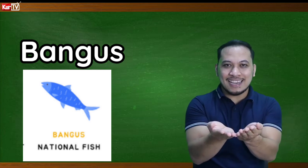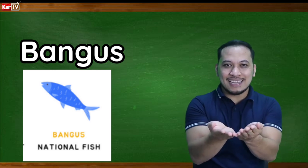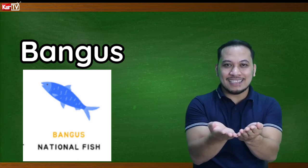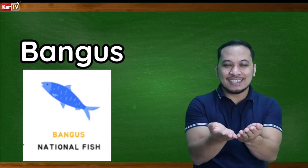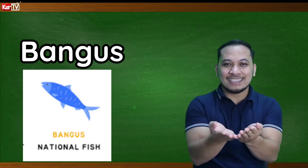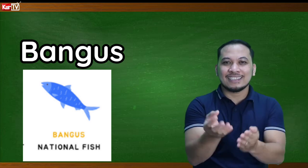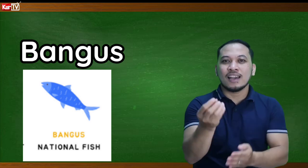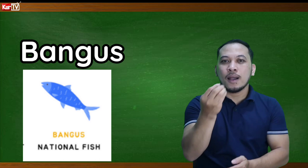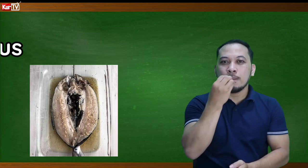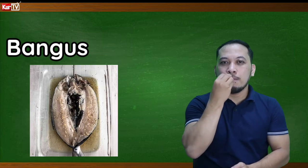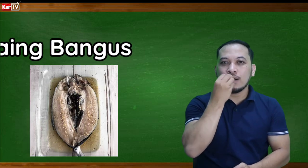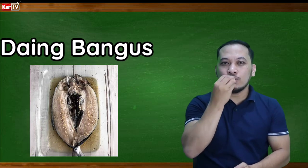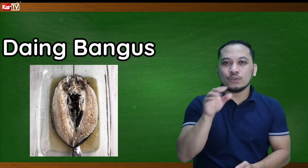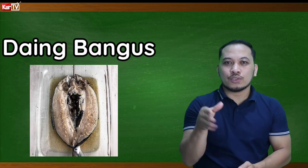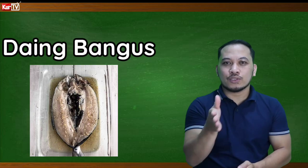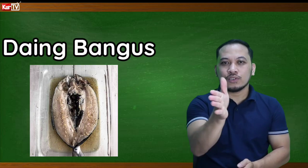Ayan. Bangus.